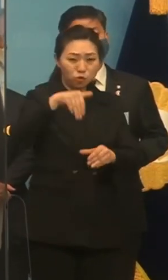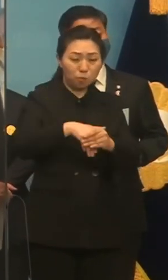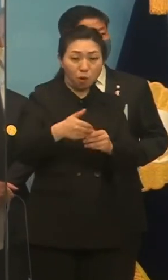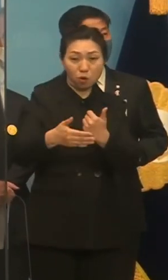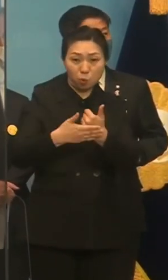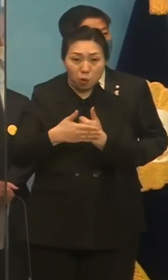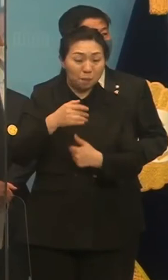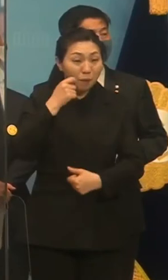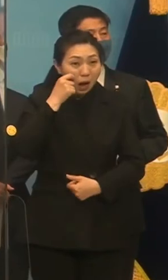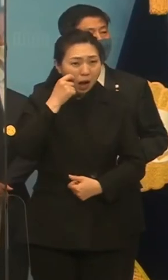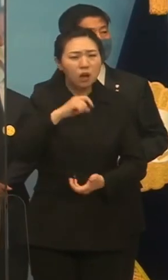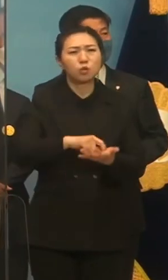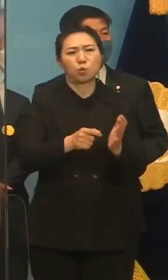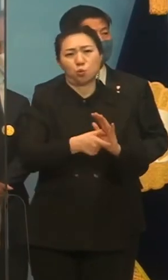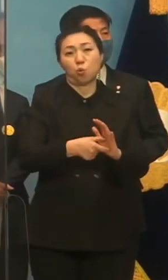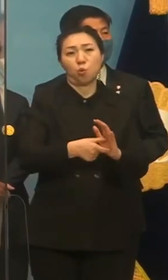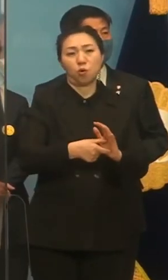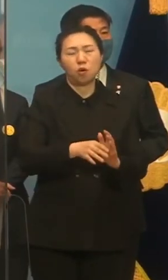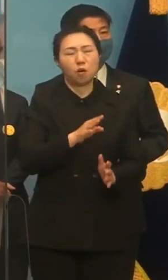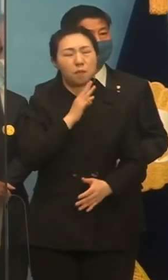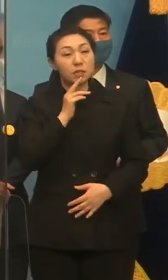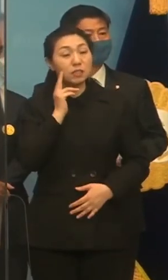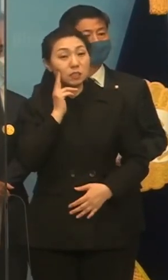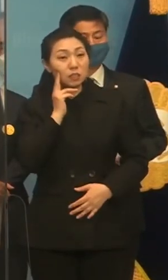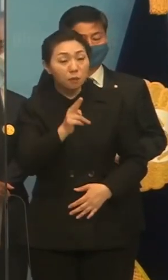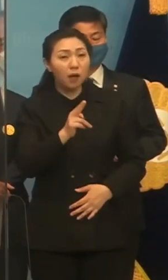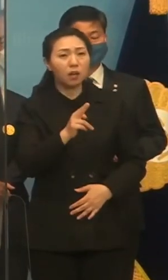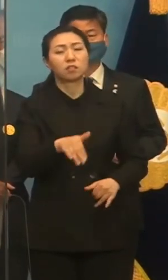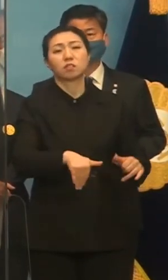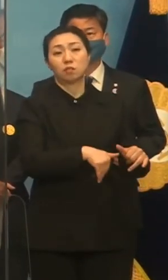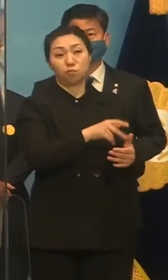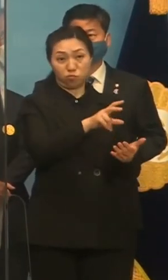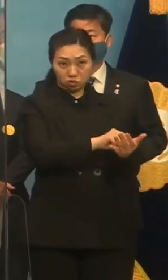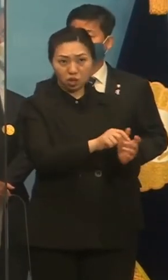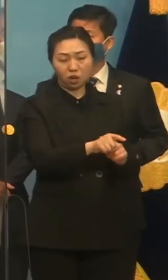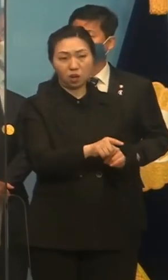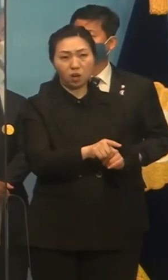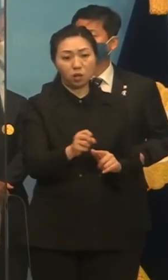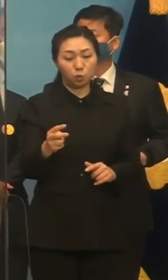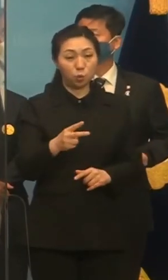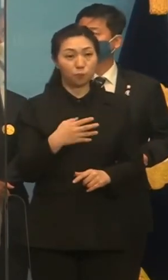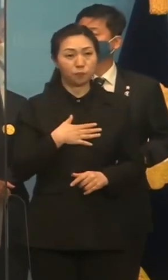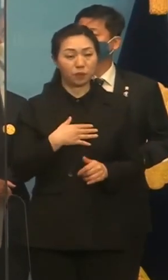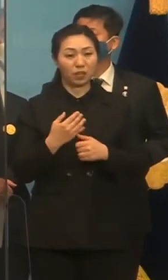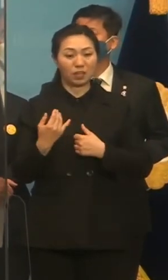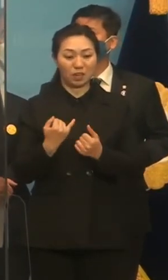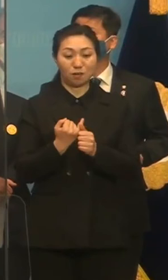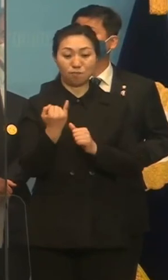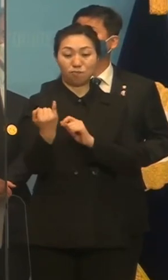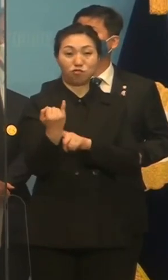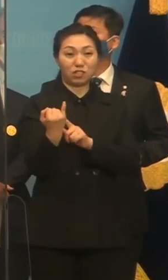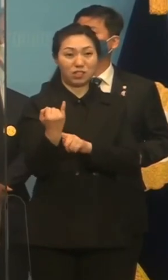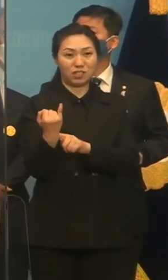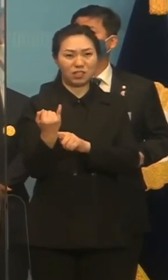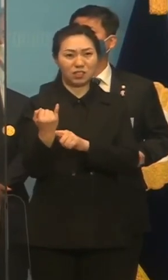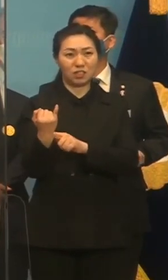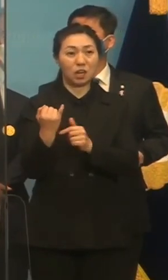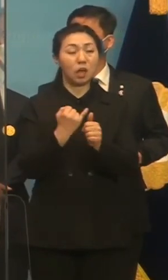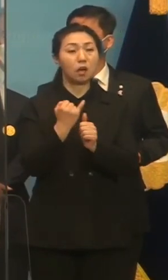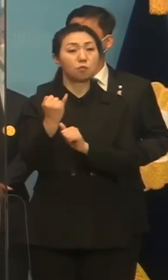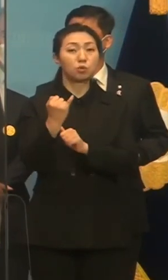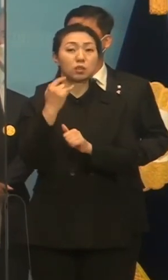잖아 어 채널 비롯한 차가 애랑 읽는 그 자리에 난 혼자 회사의 지구 리즈 몰라라